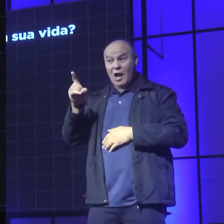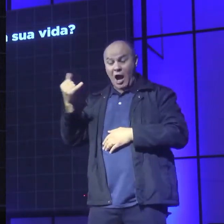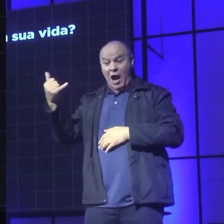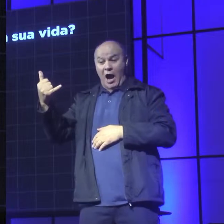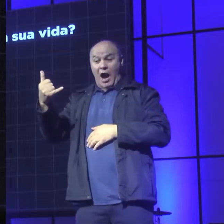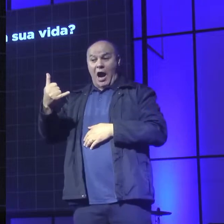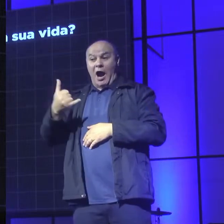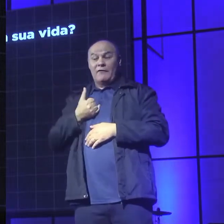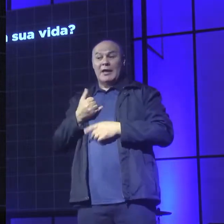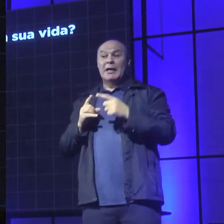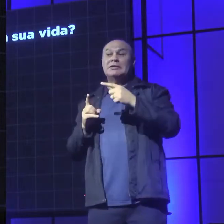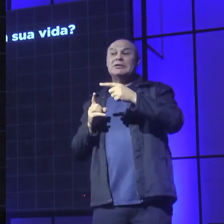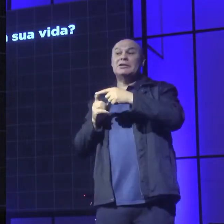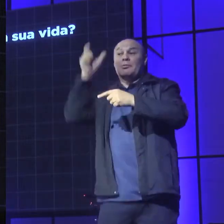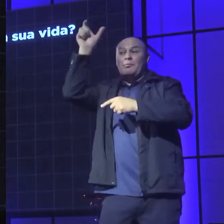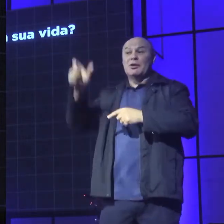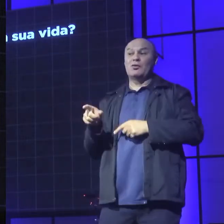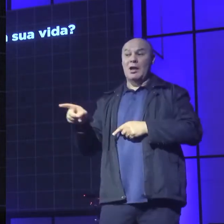és.